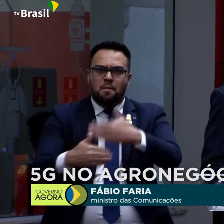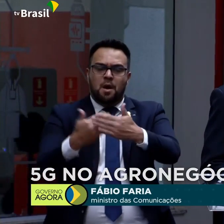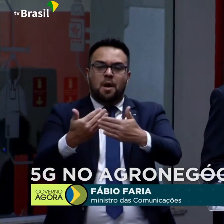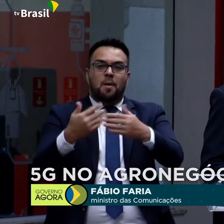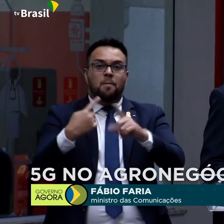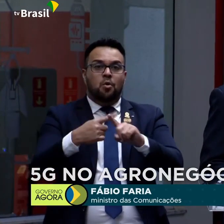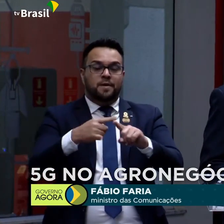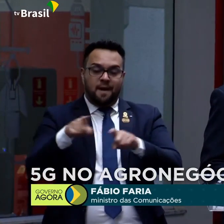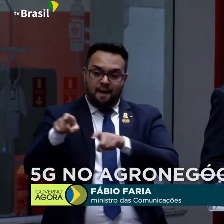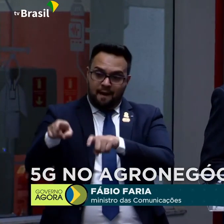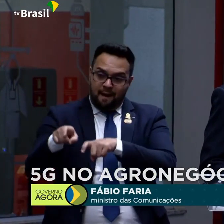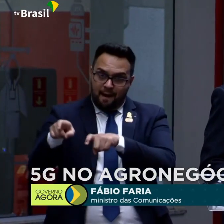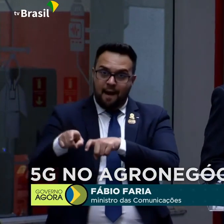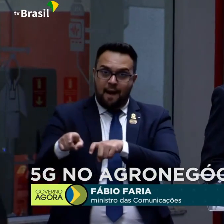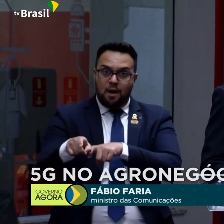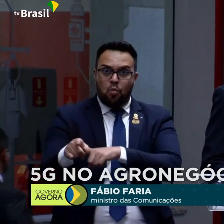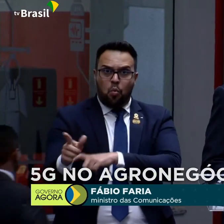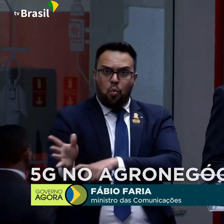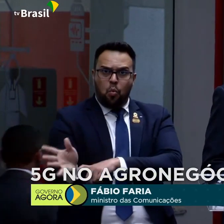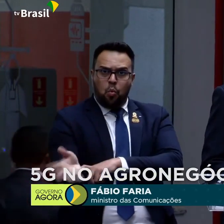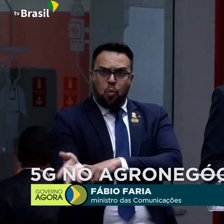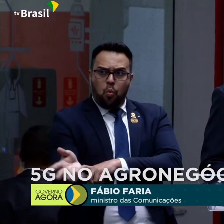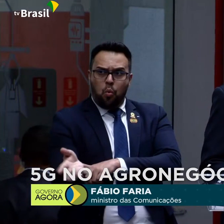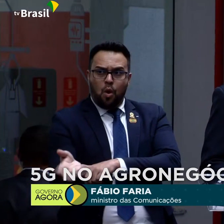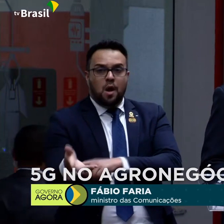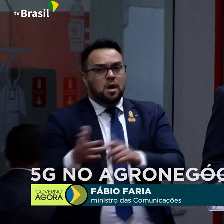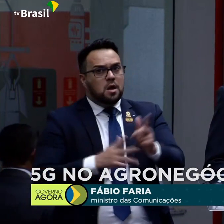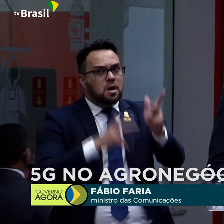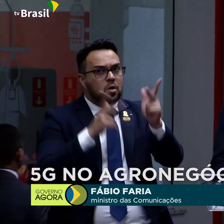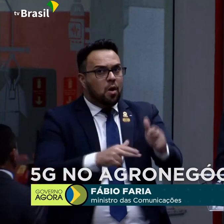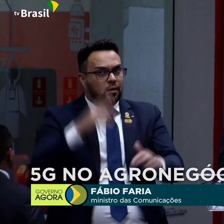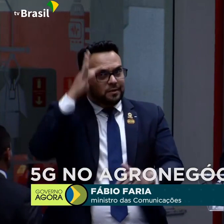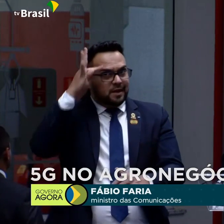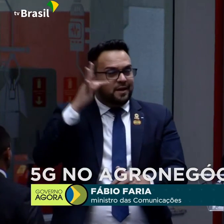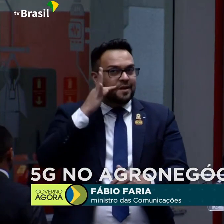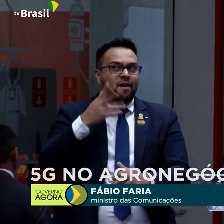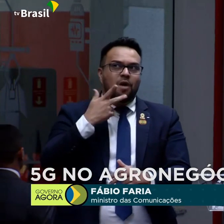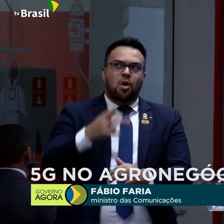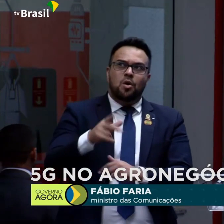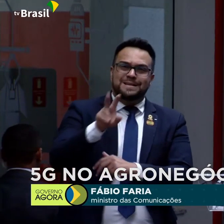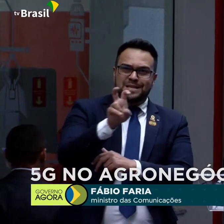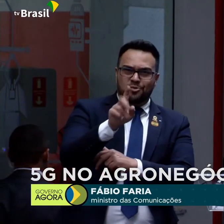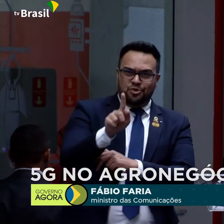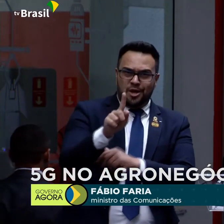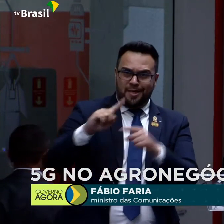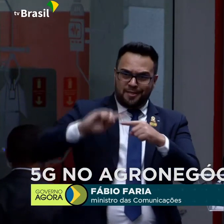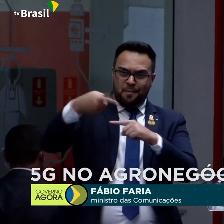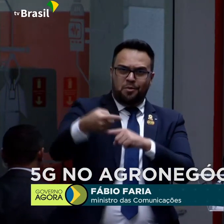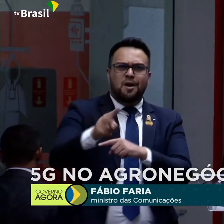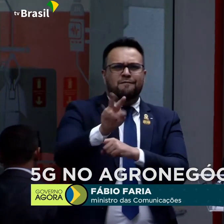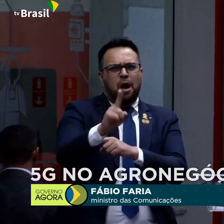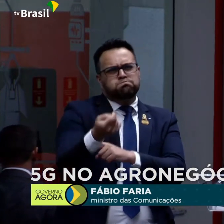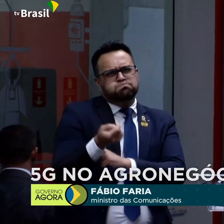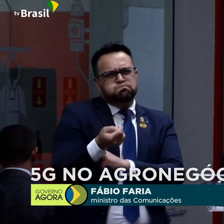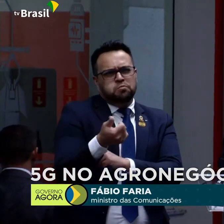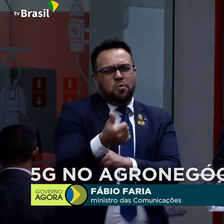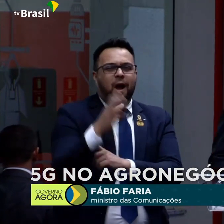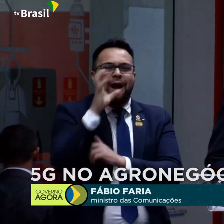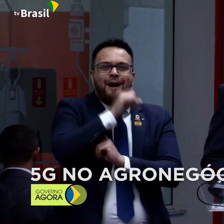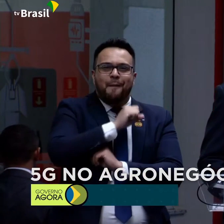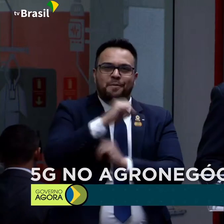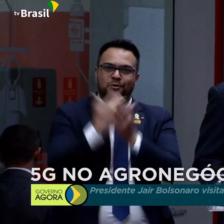o nosso agro é pujante. E como a ministra Tereza falou, depois do 5G, nós iremos dobrar o PIB